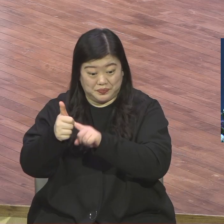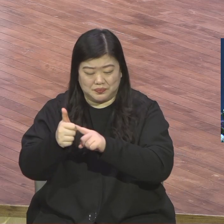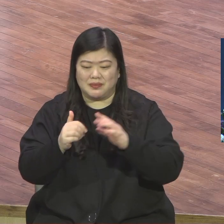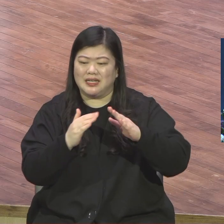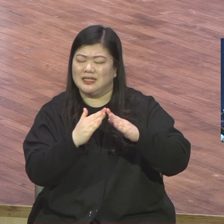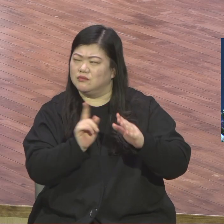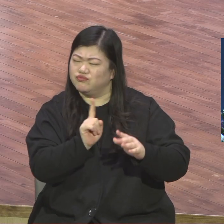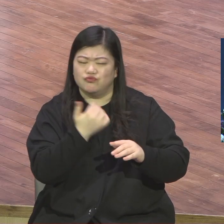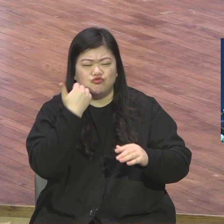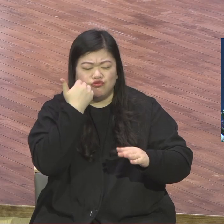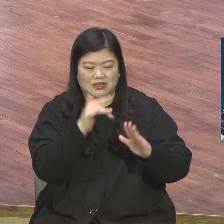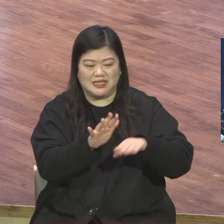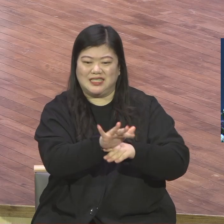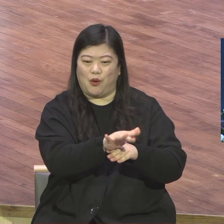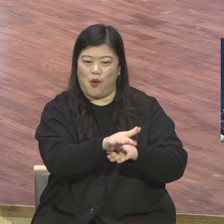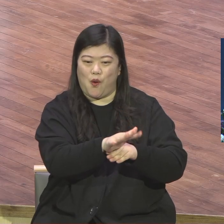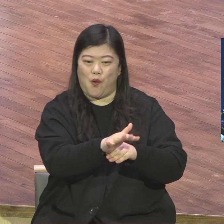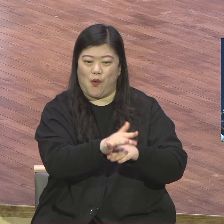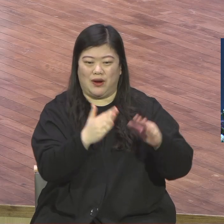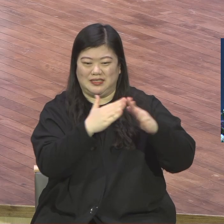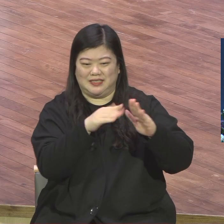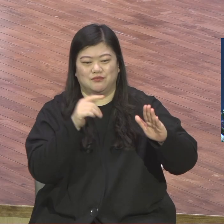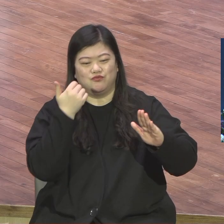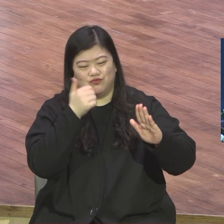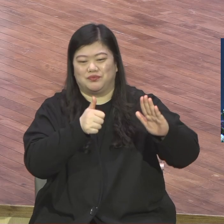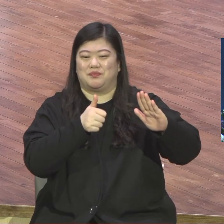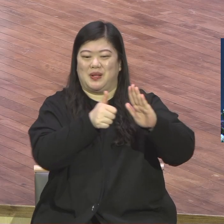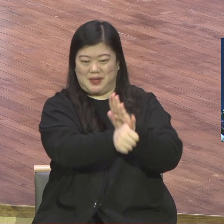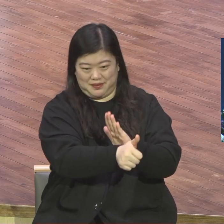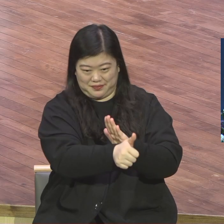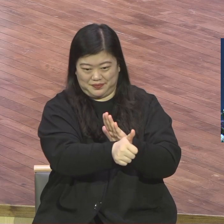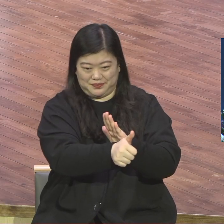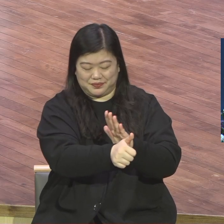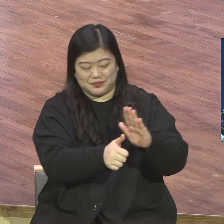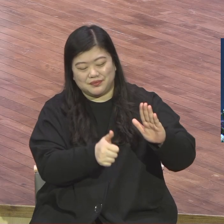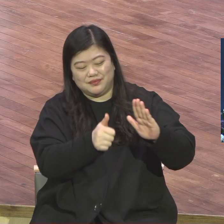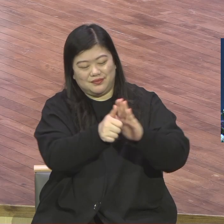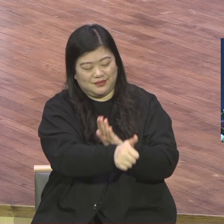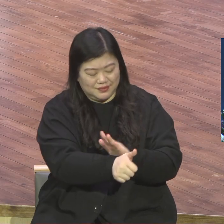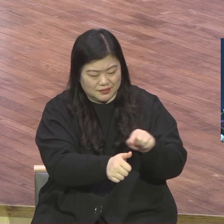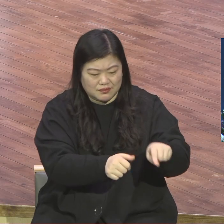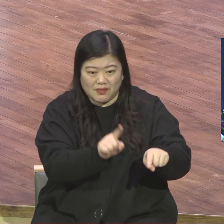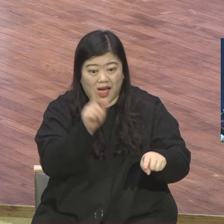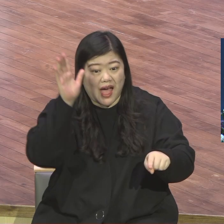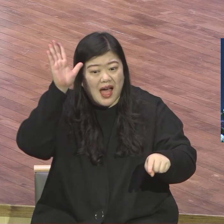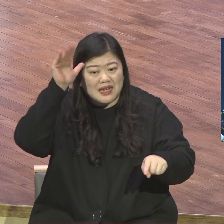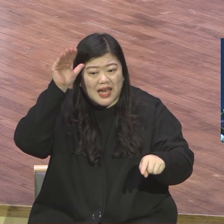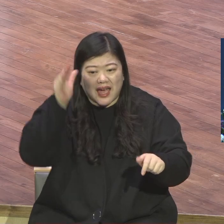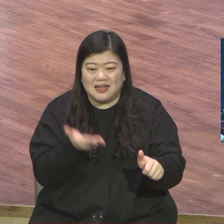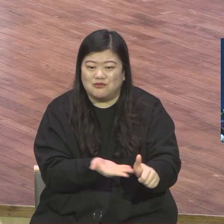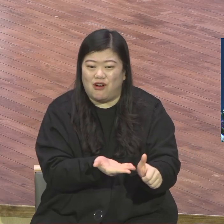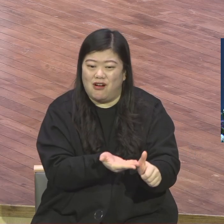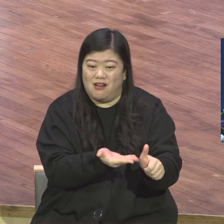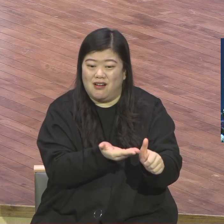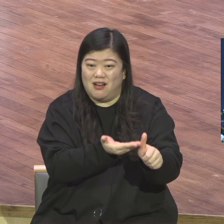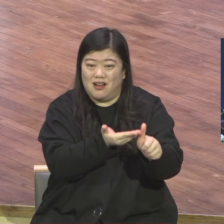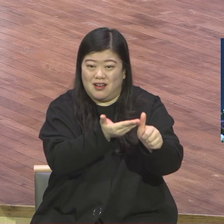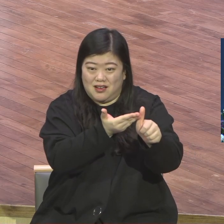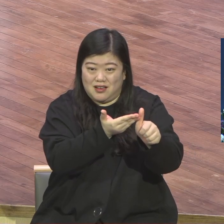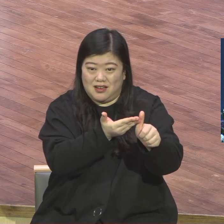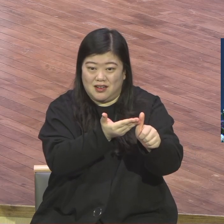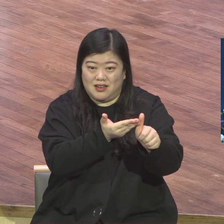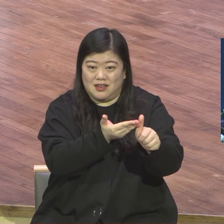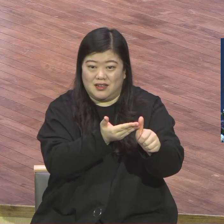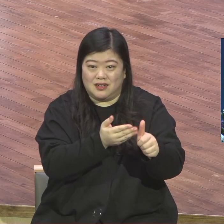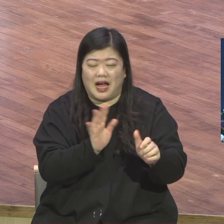농가 그 마당 한편에 풍량계가 있어요. 풍량계를 이렇게 풍량 끝에